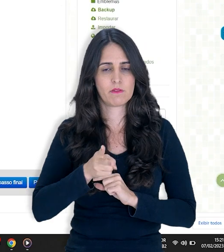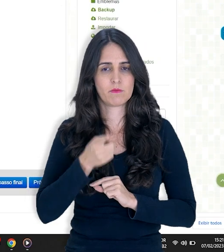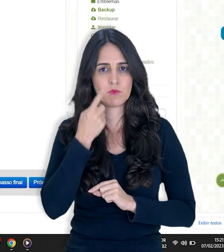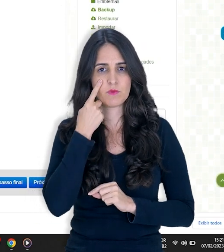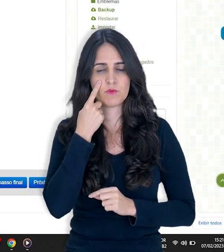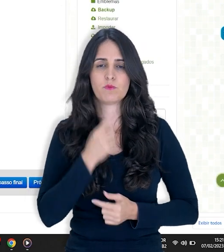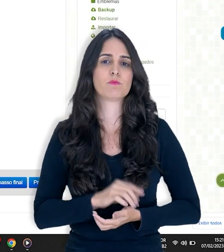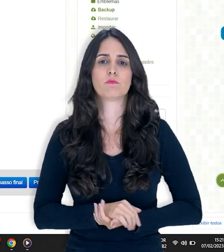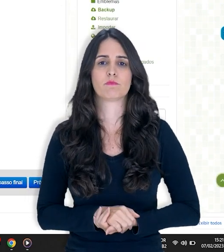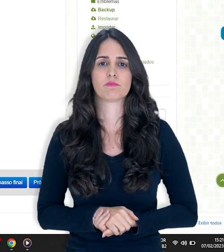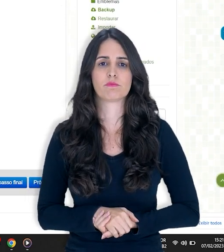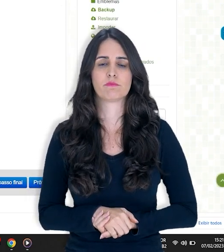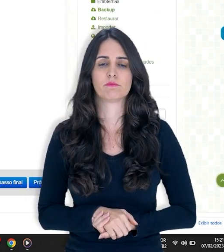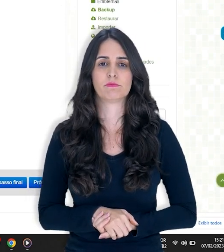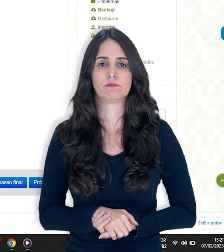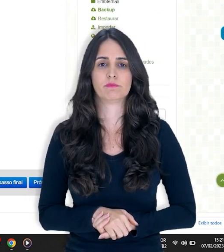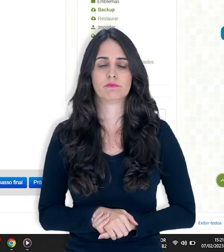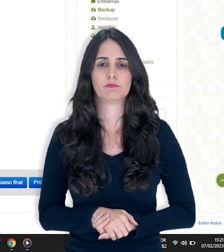desmarco tudo.